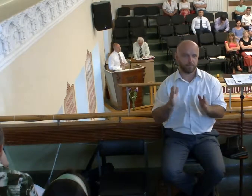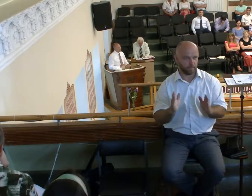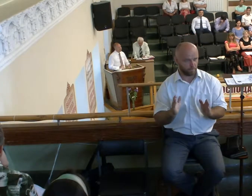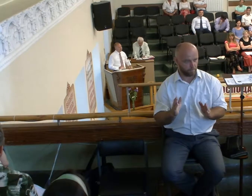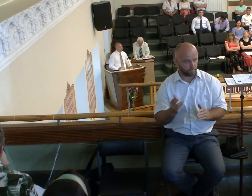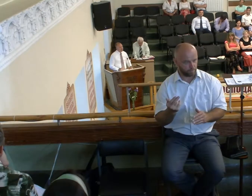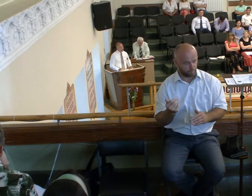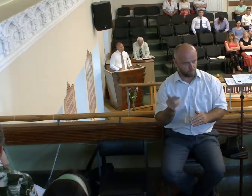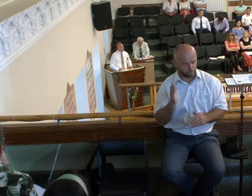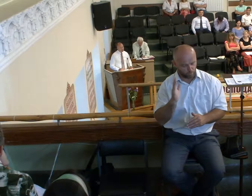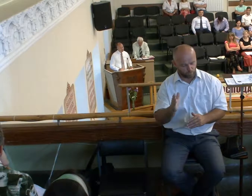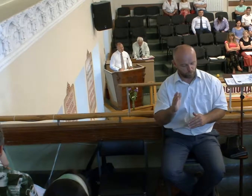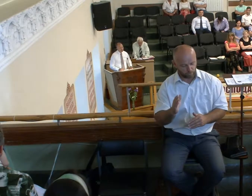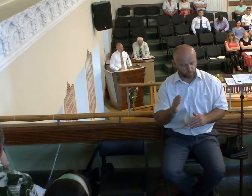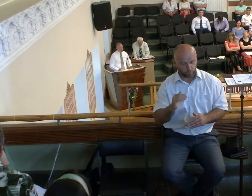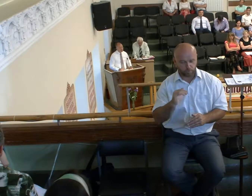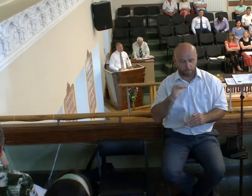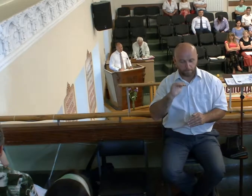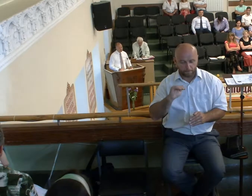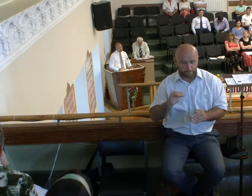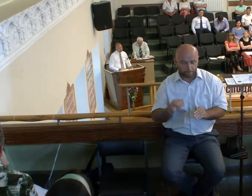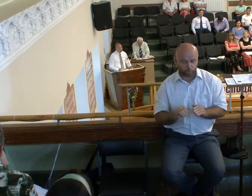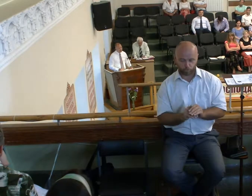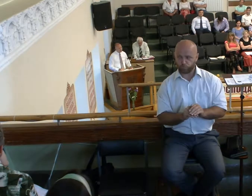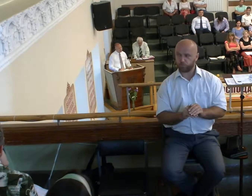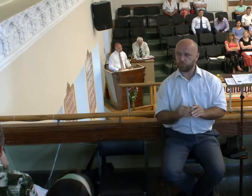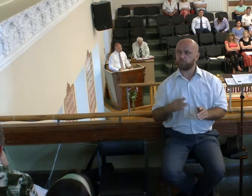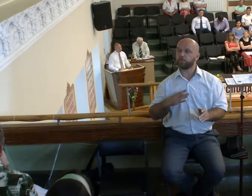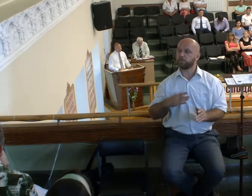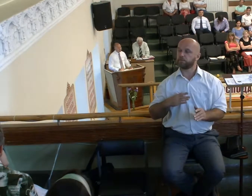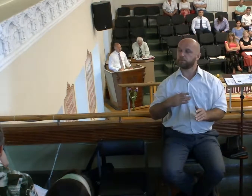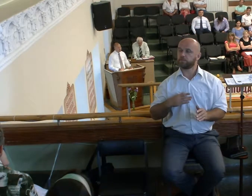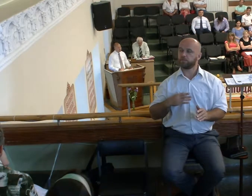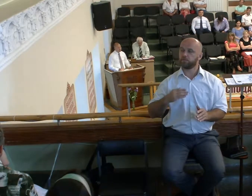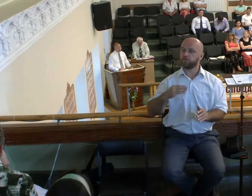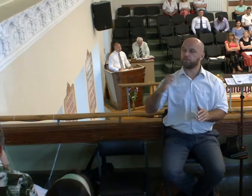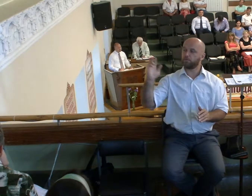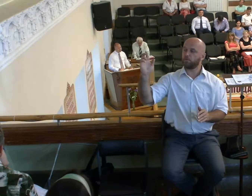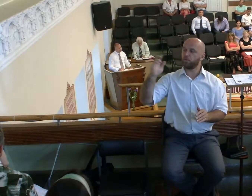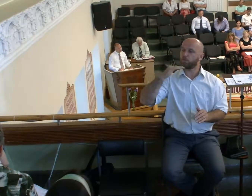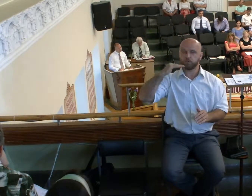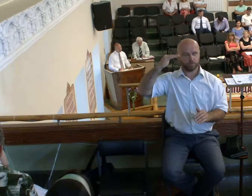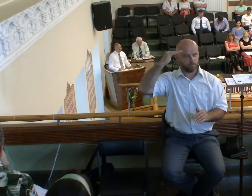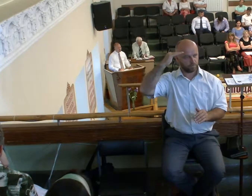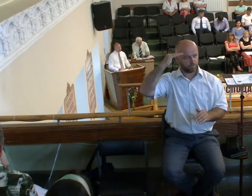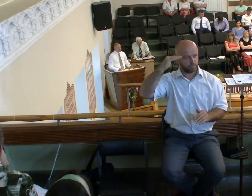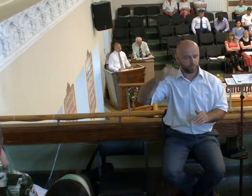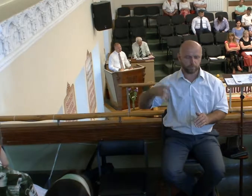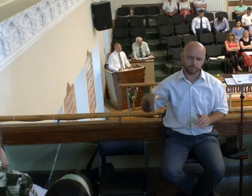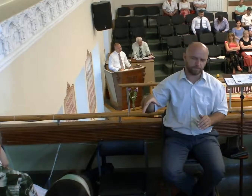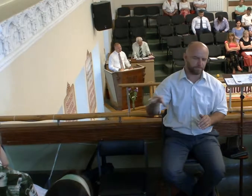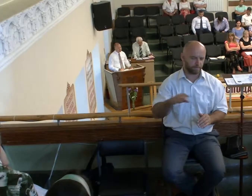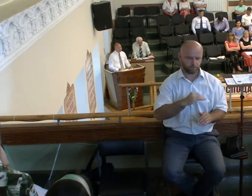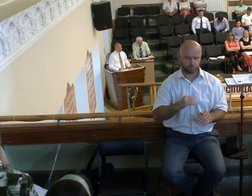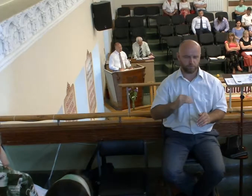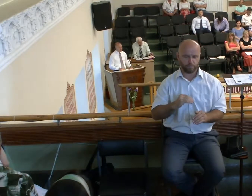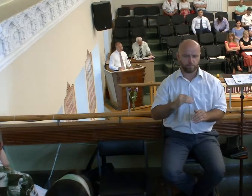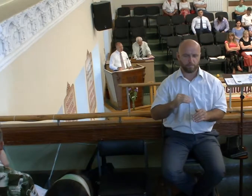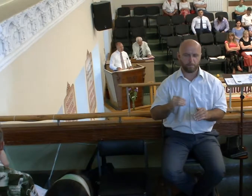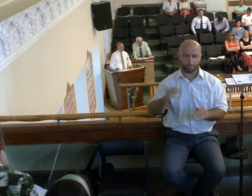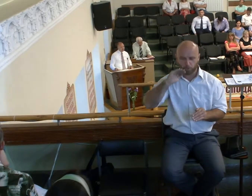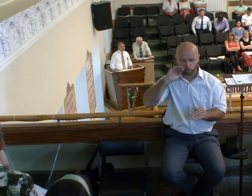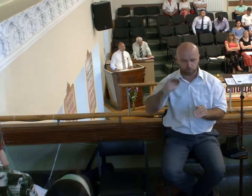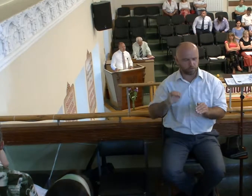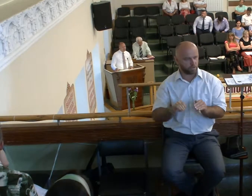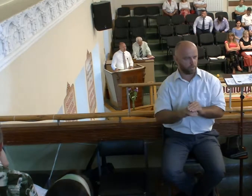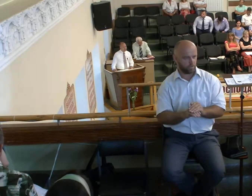выбор Богу, полностью подчинил свой выбор Богу, абсолютно все подчинил